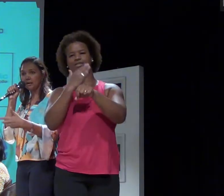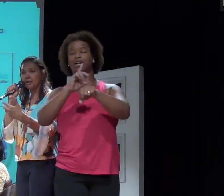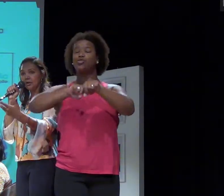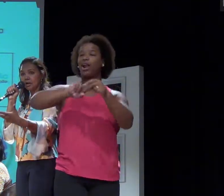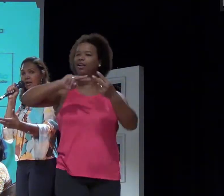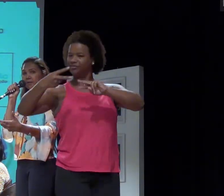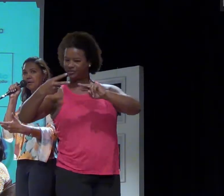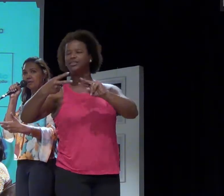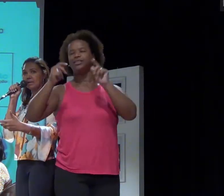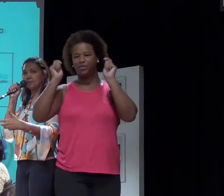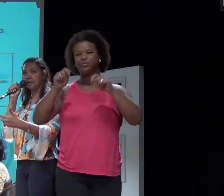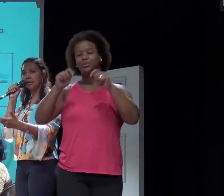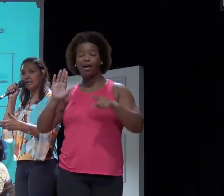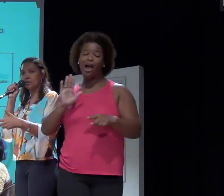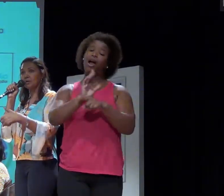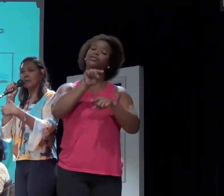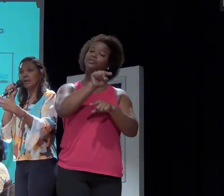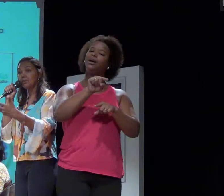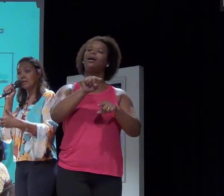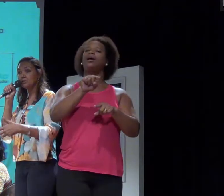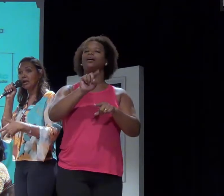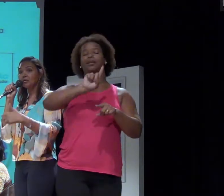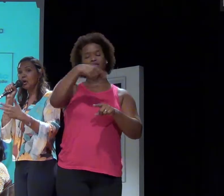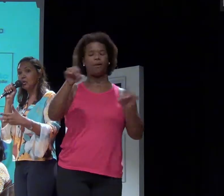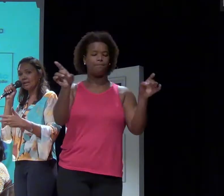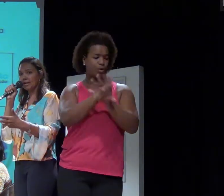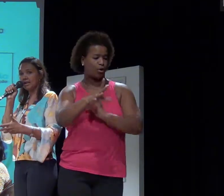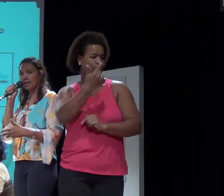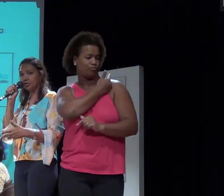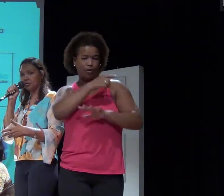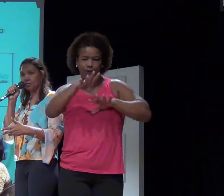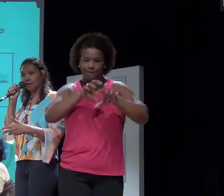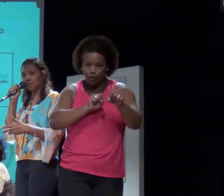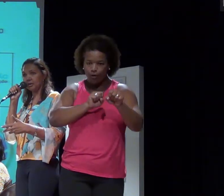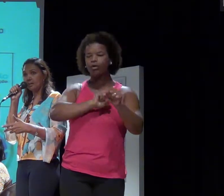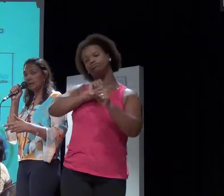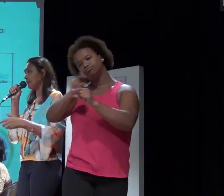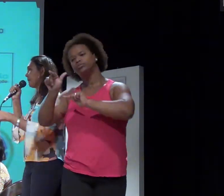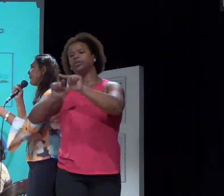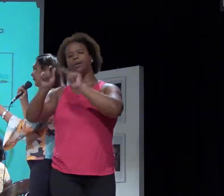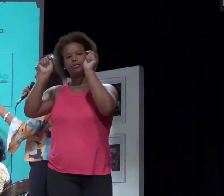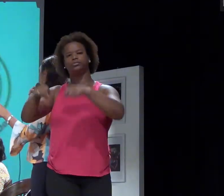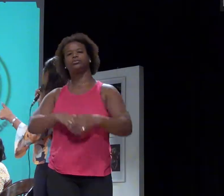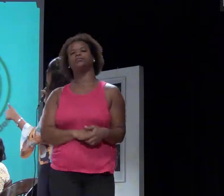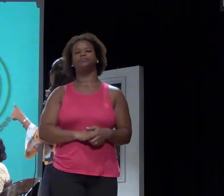forma também de favorecer para que eles, quando terminarem o ensino médio, tenham algum acesso à questão do mercado de trabalho.